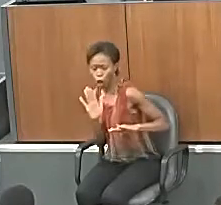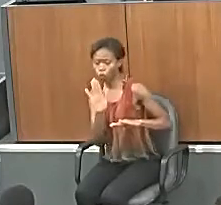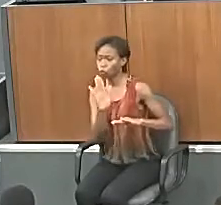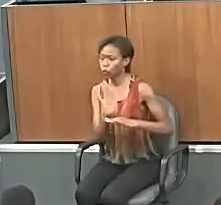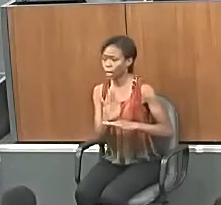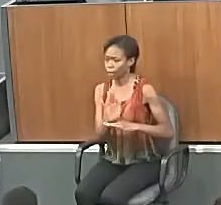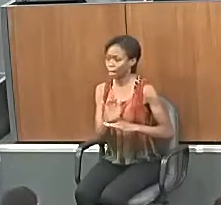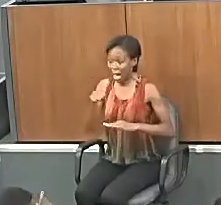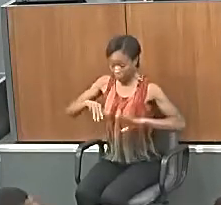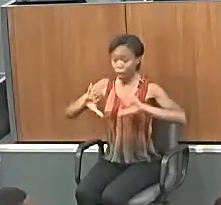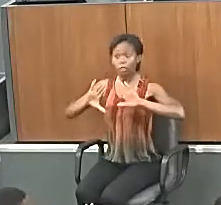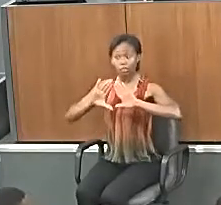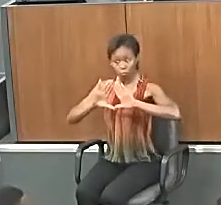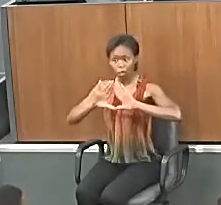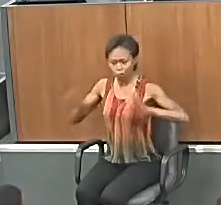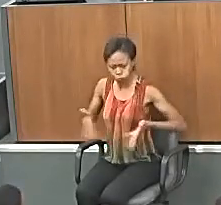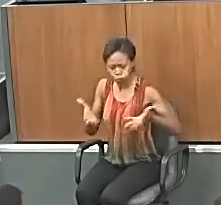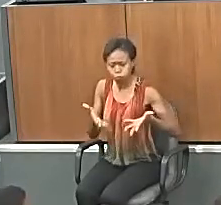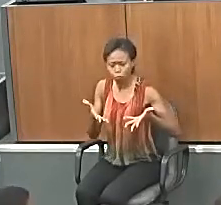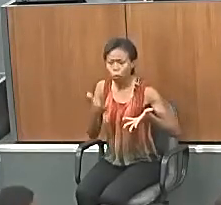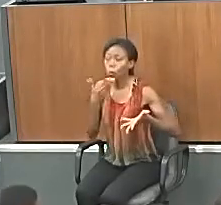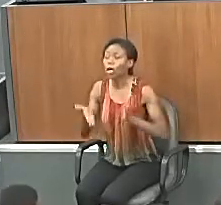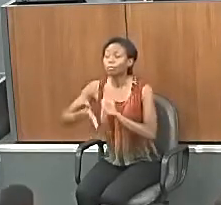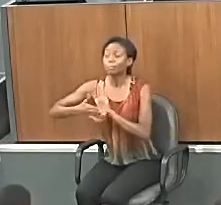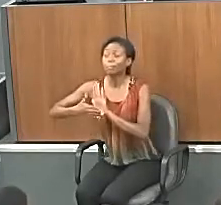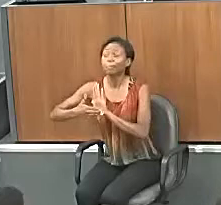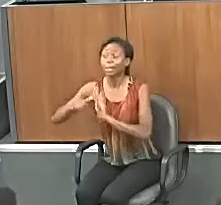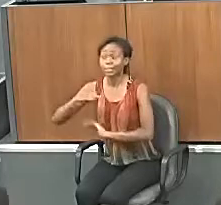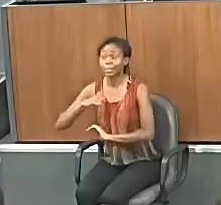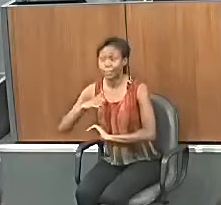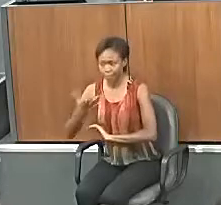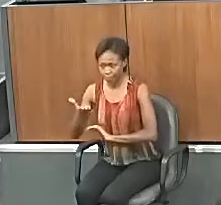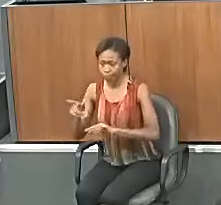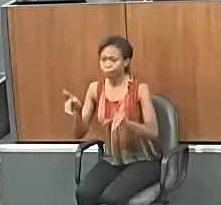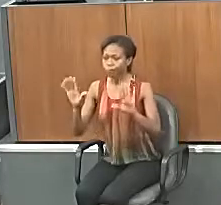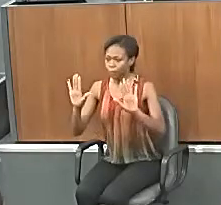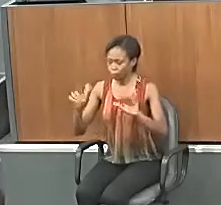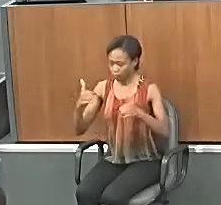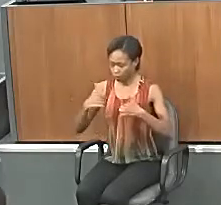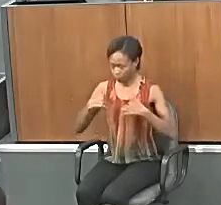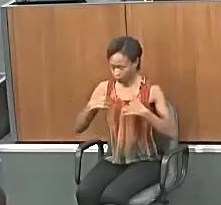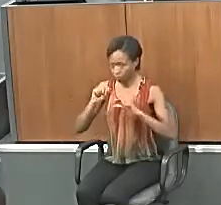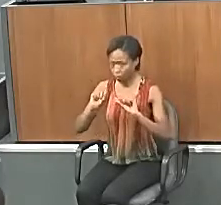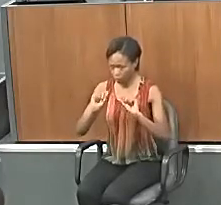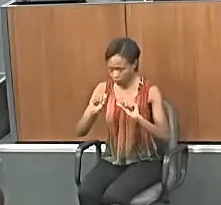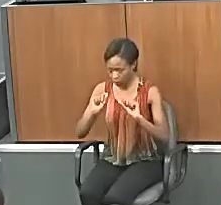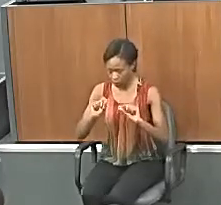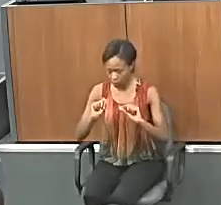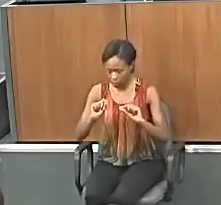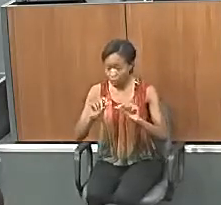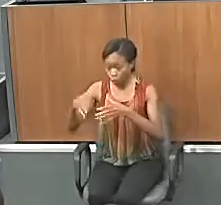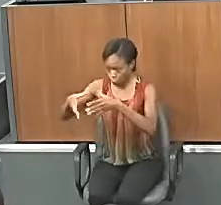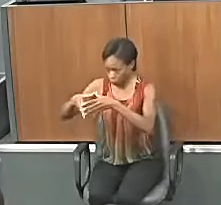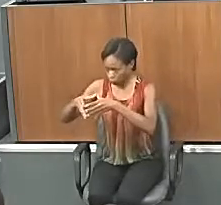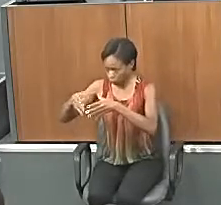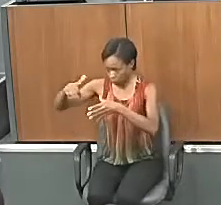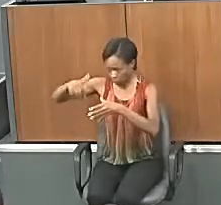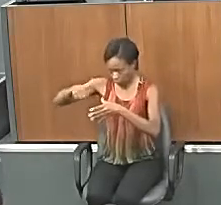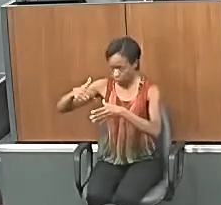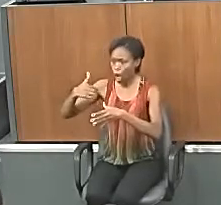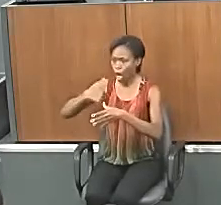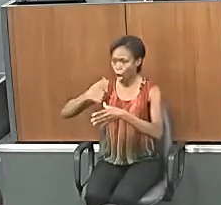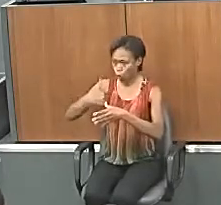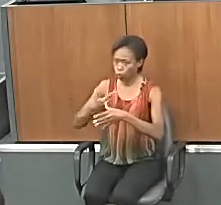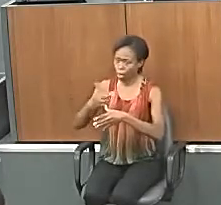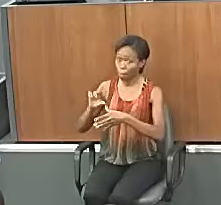casa e aí quero deixar aqui juntamente com a nossa comissão e eu falo aqui pela